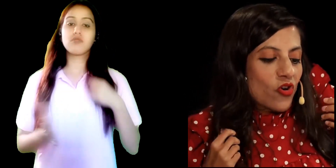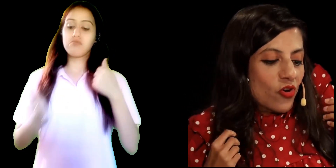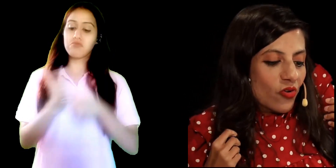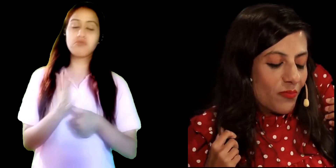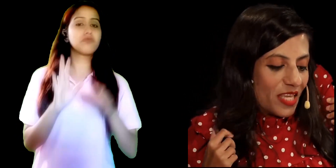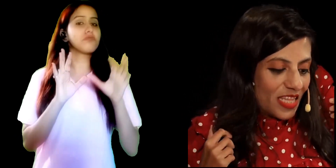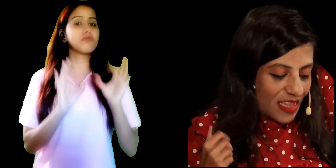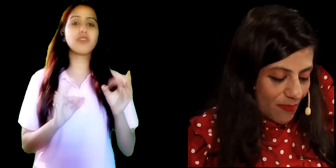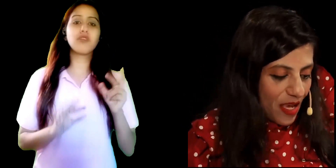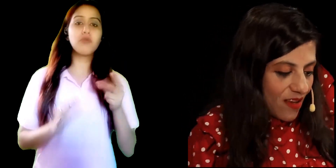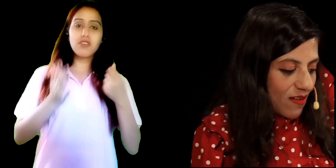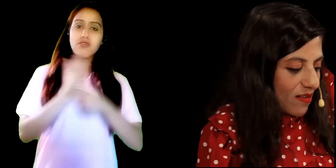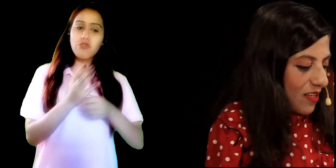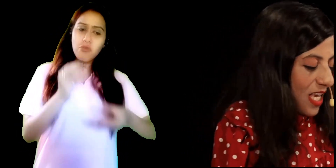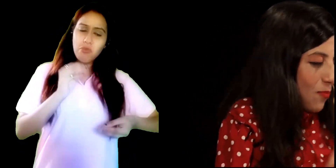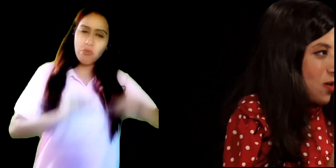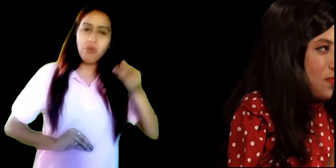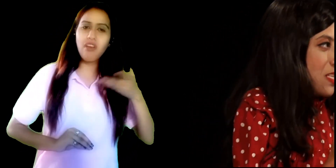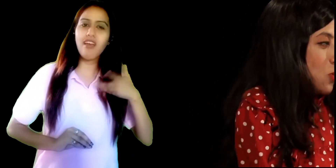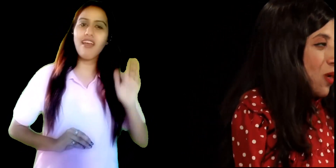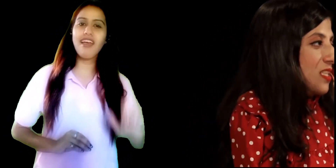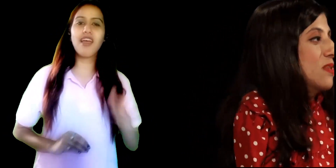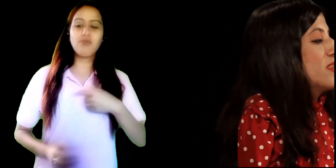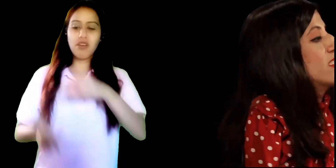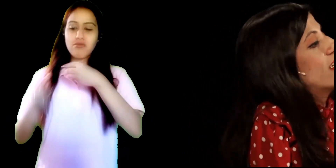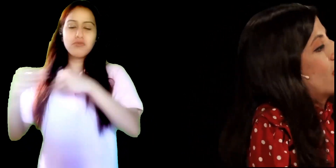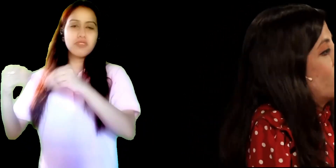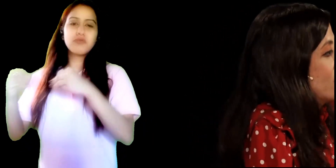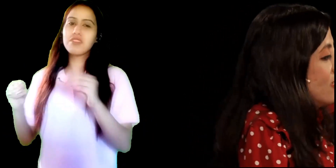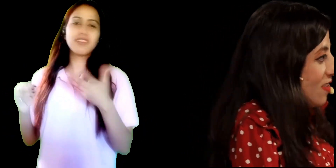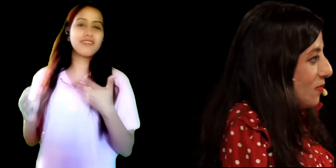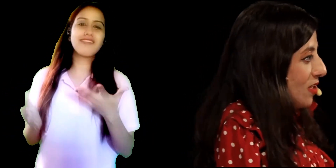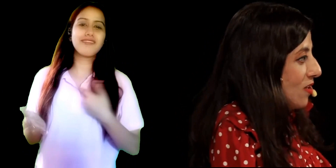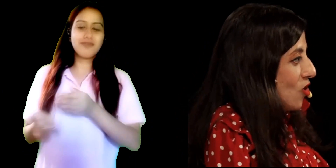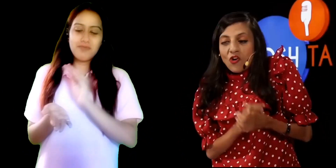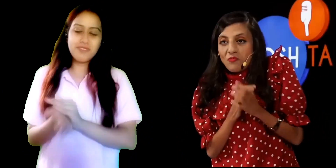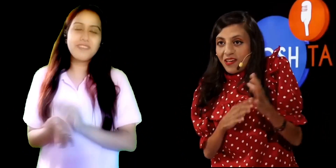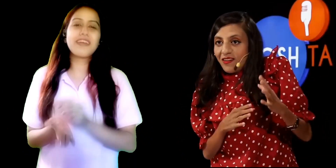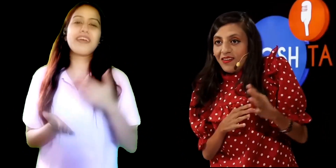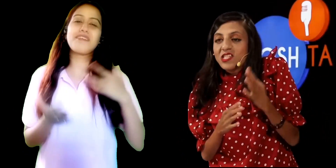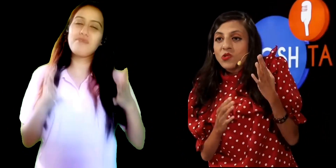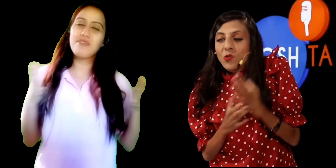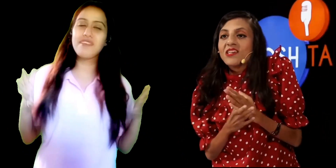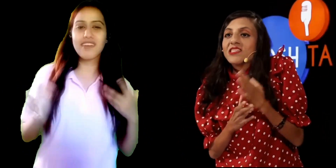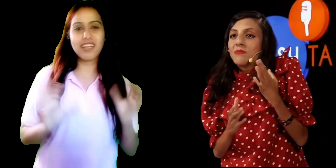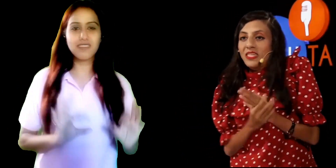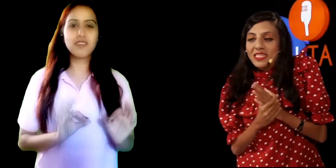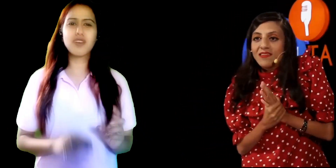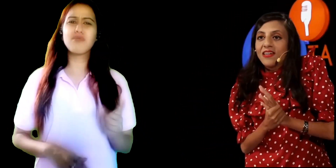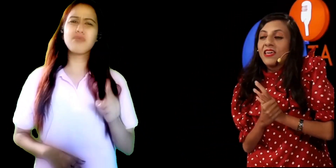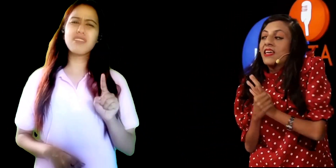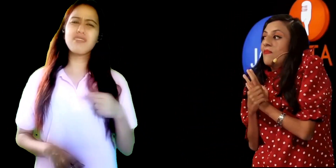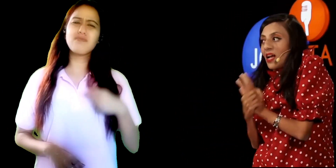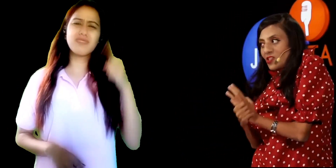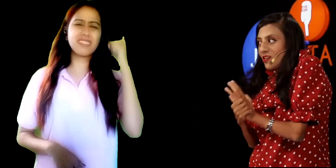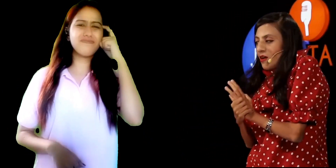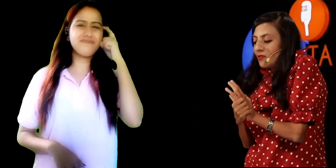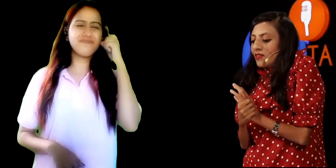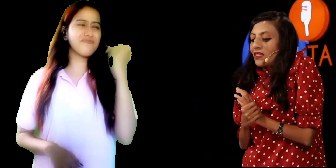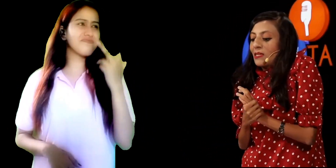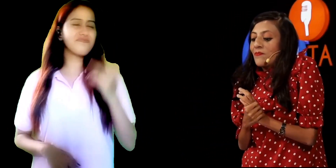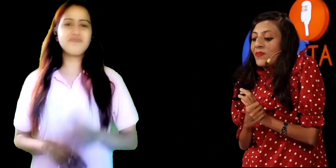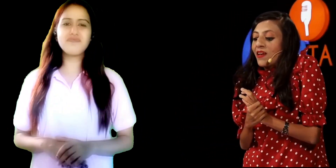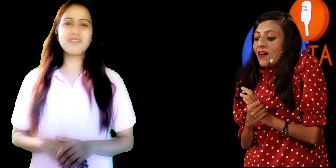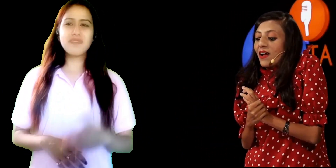को। मैं एक पॉइंट पे 16 से 20 घंटे काम करती थी एक दिन में, और मजाक नहीं है, 16 से 20 घंटे मैं एक्चुअली